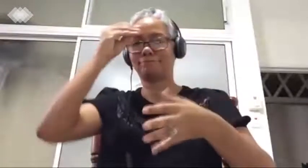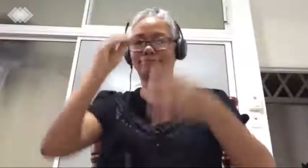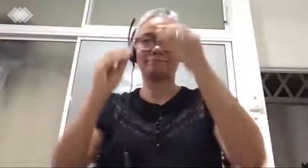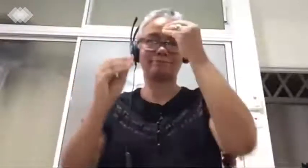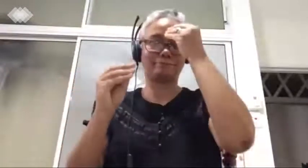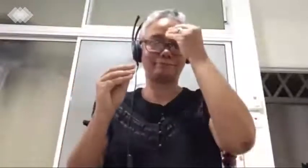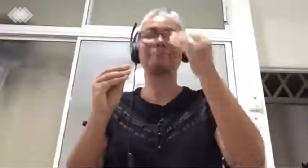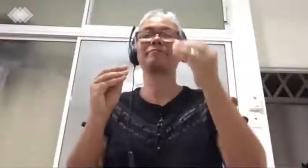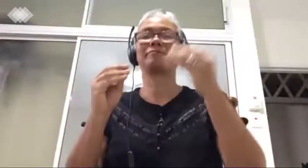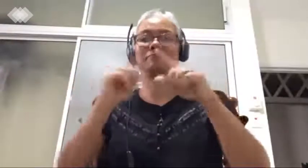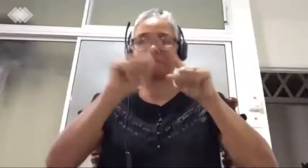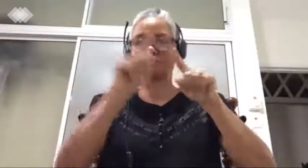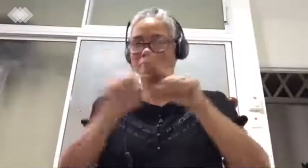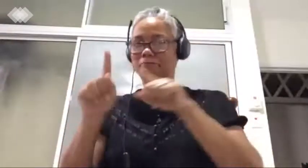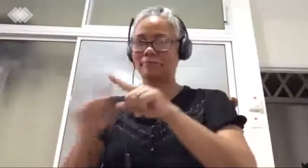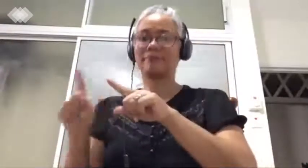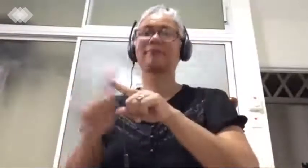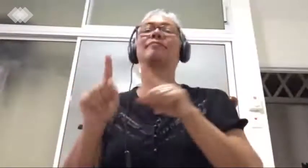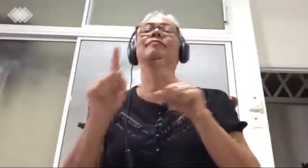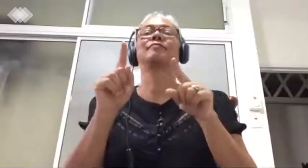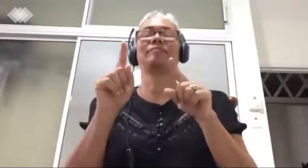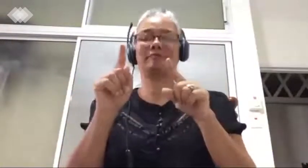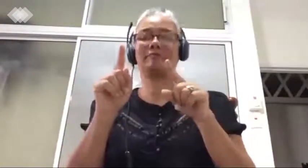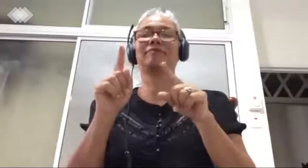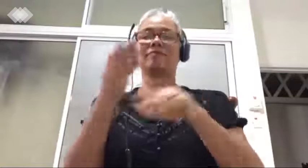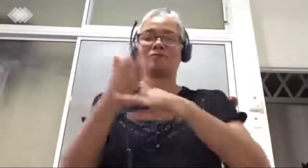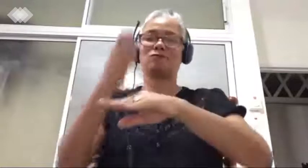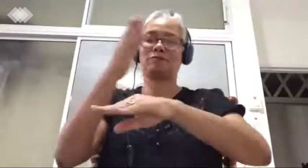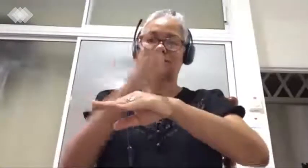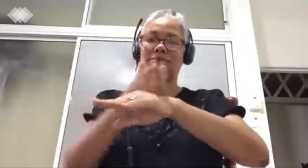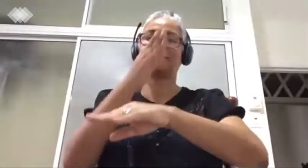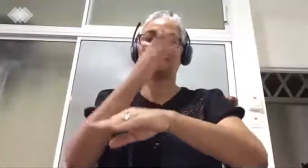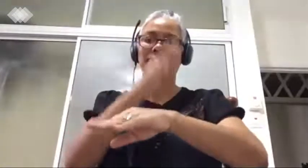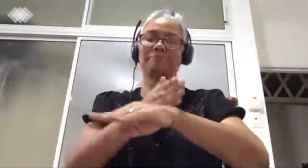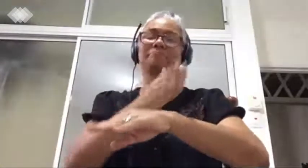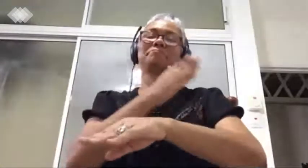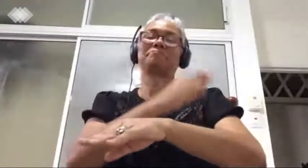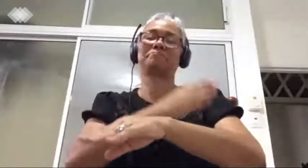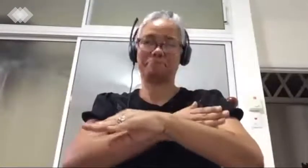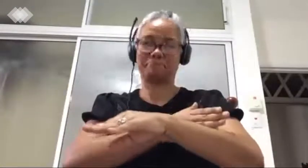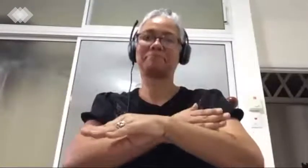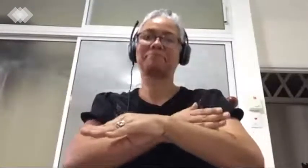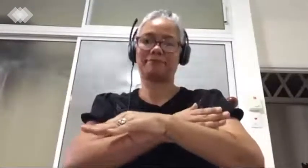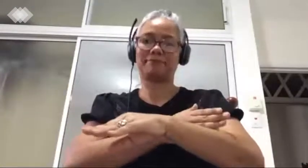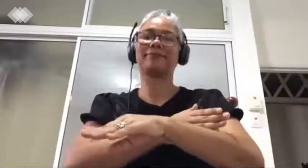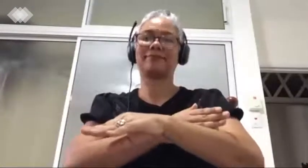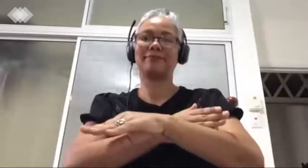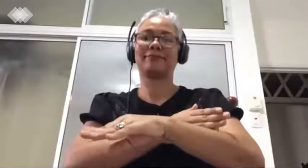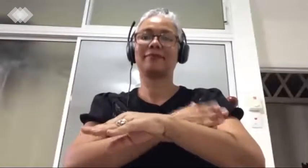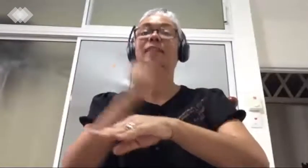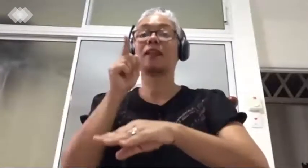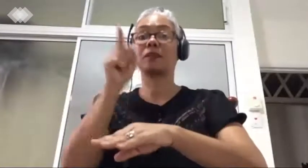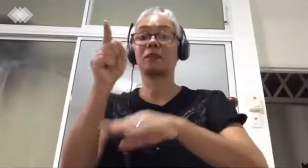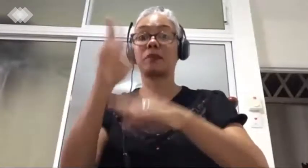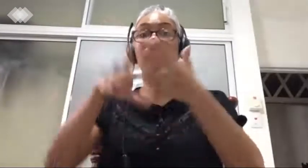informarán, entrar en un proceso más a largo plazo de formación en lenguaje de señas para